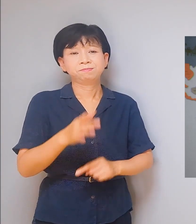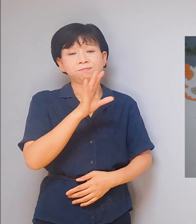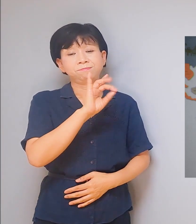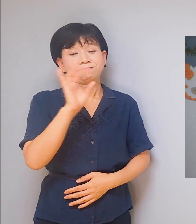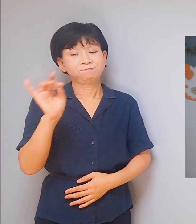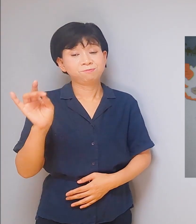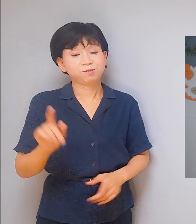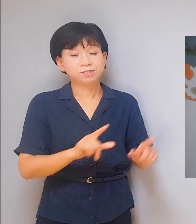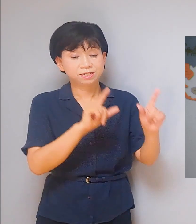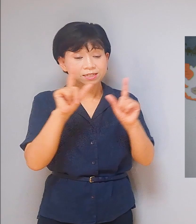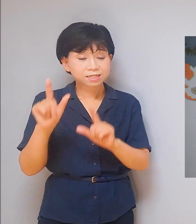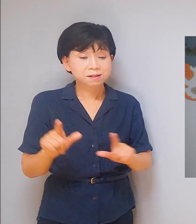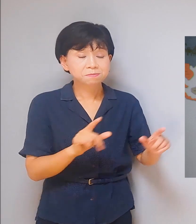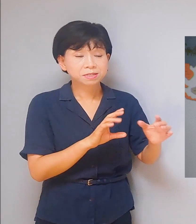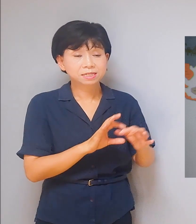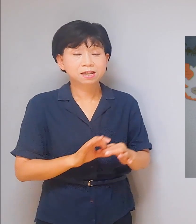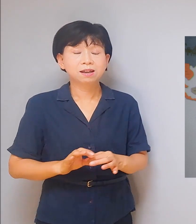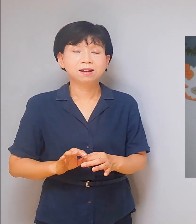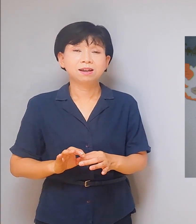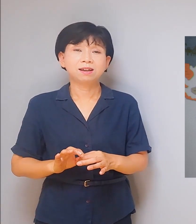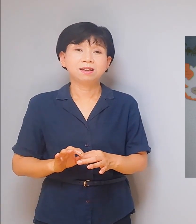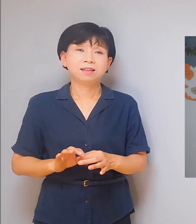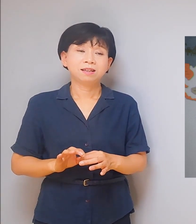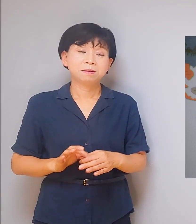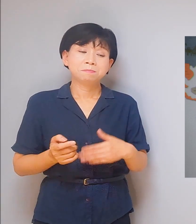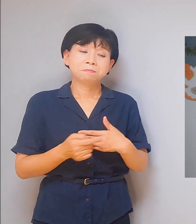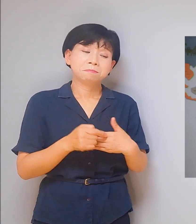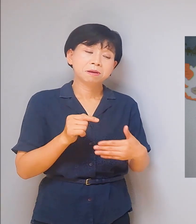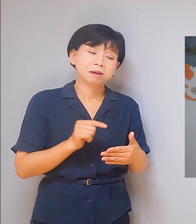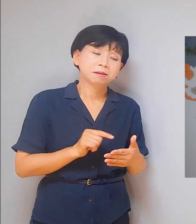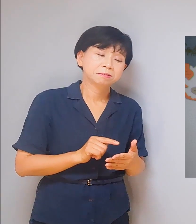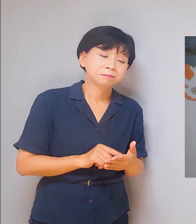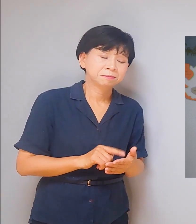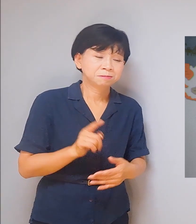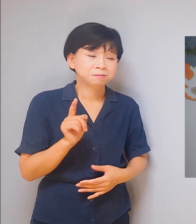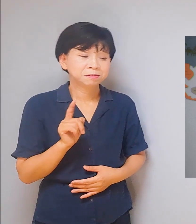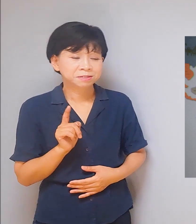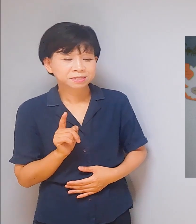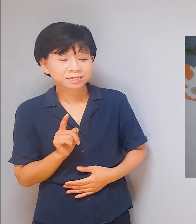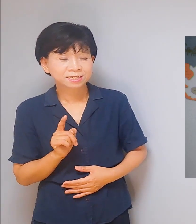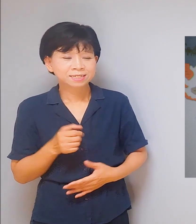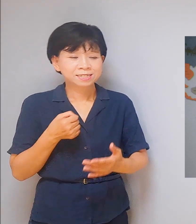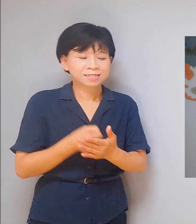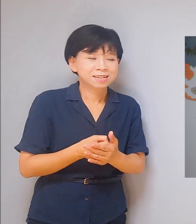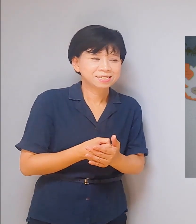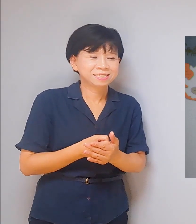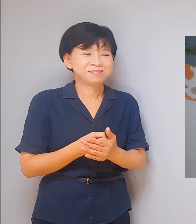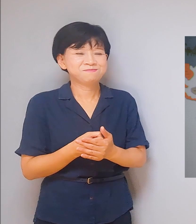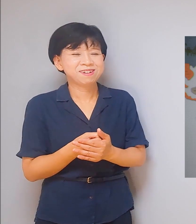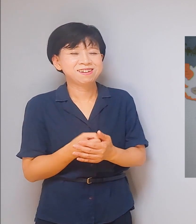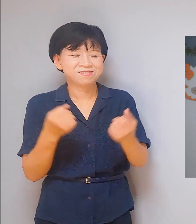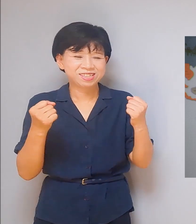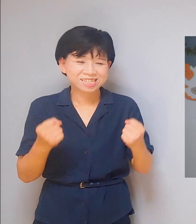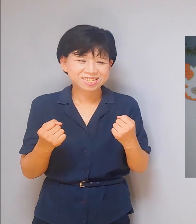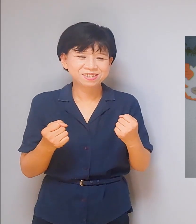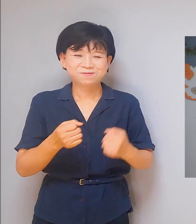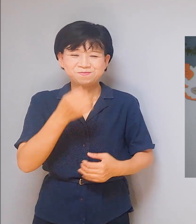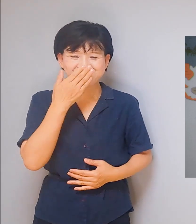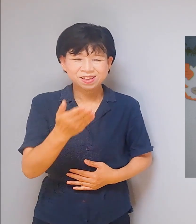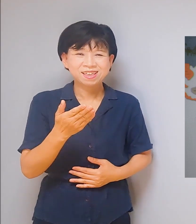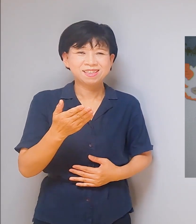우리가 인생길을 살아갈 때 우리의 마음대로 뭔가 될 것처럼 보이거든요. 할 수